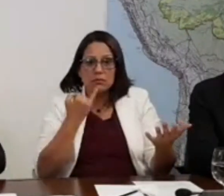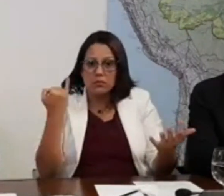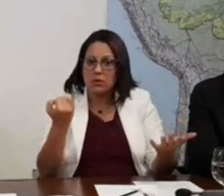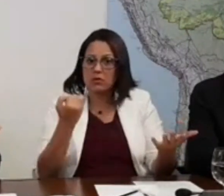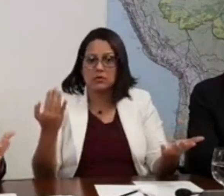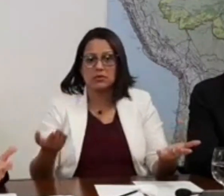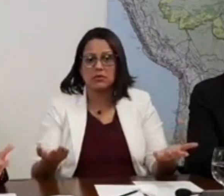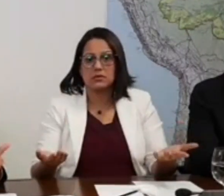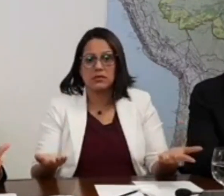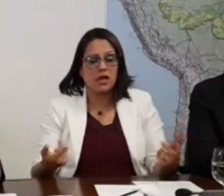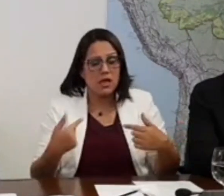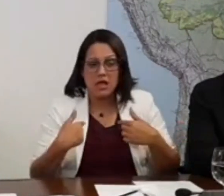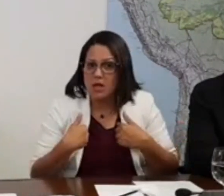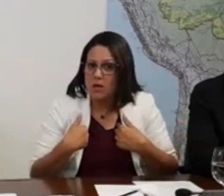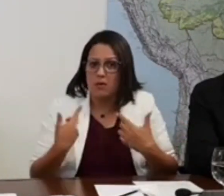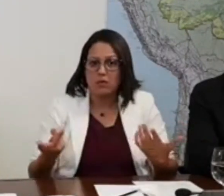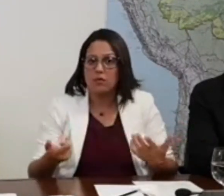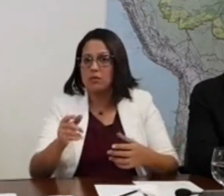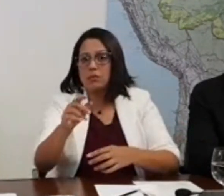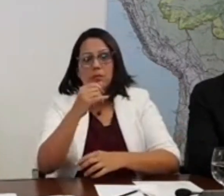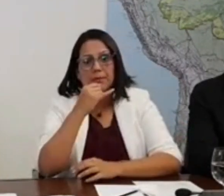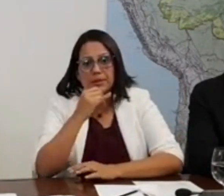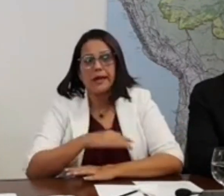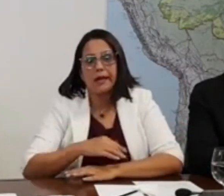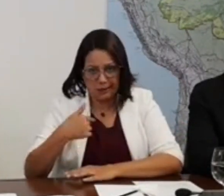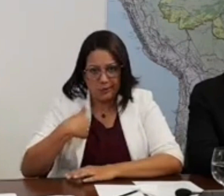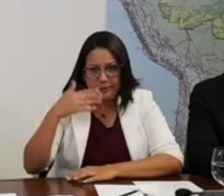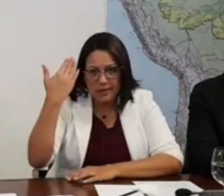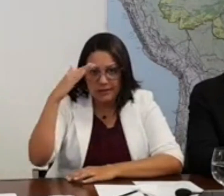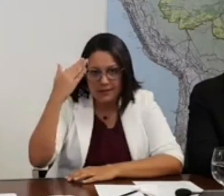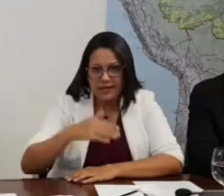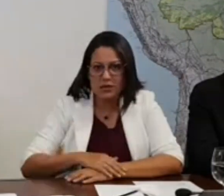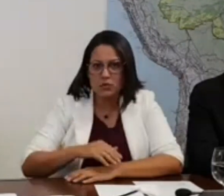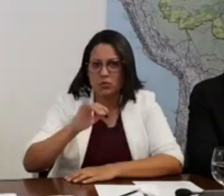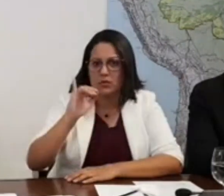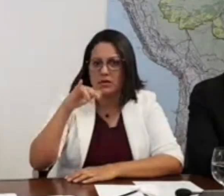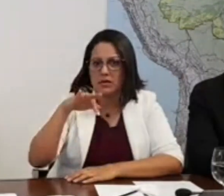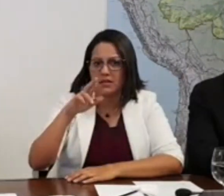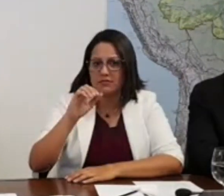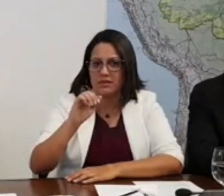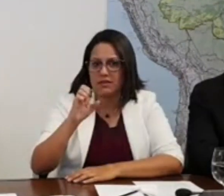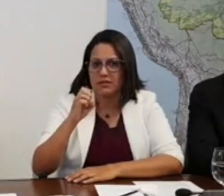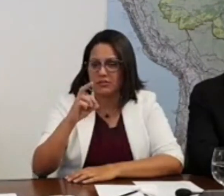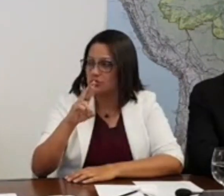meu, quase que o meu caso, né? Me diga uma coisa, eu entendo de infraestrutura?